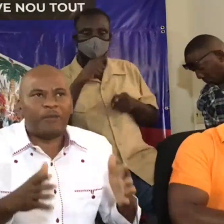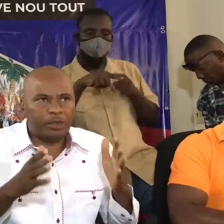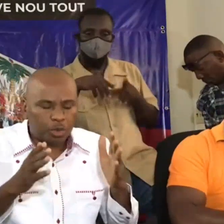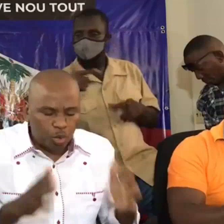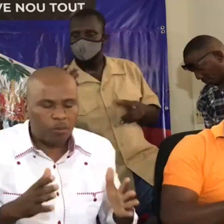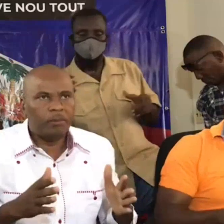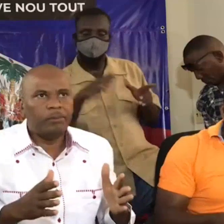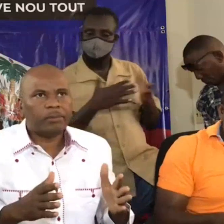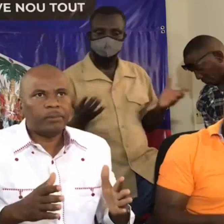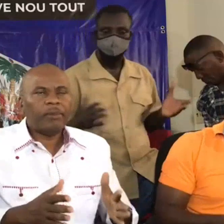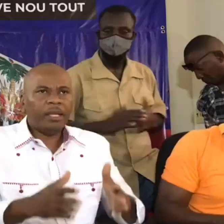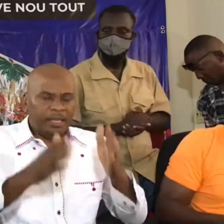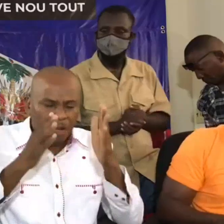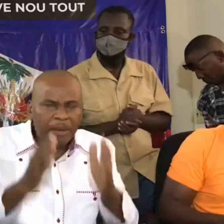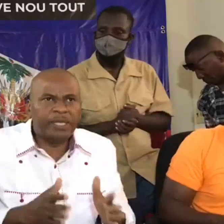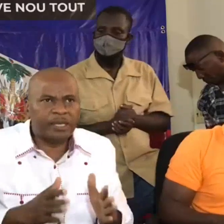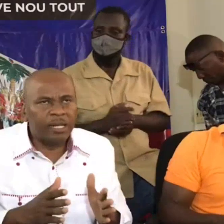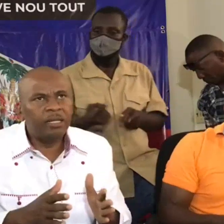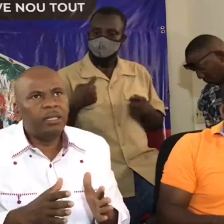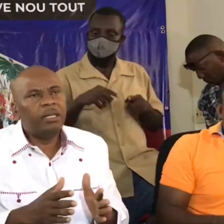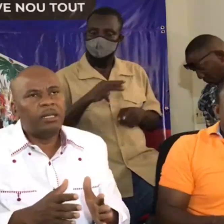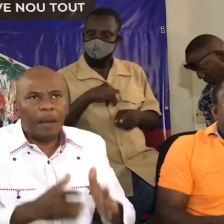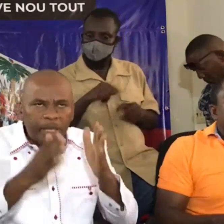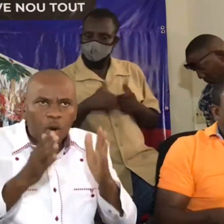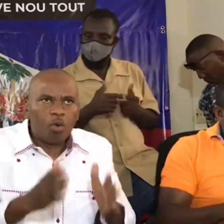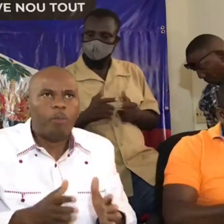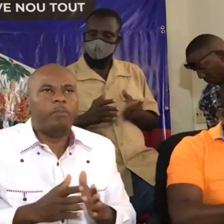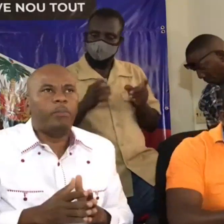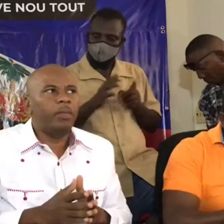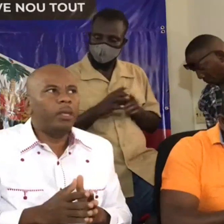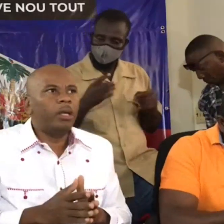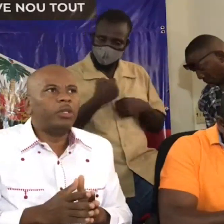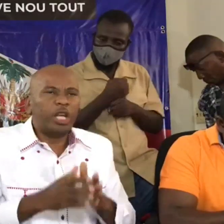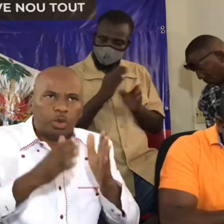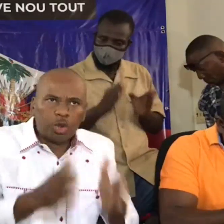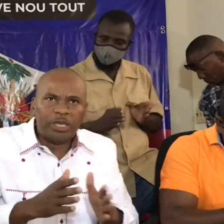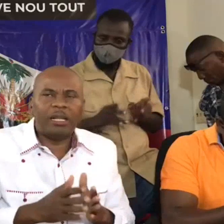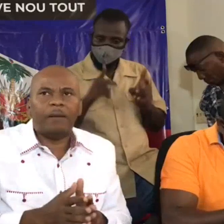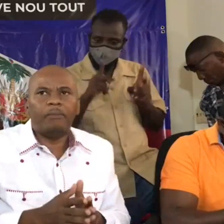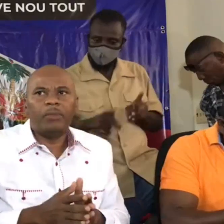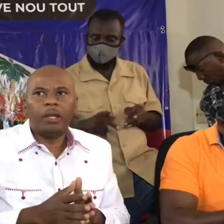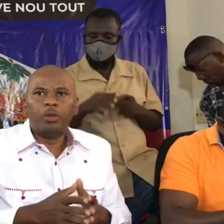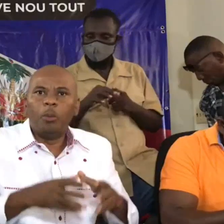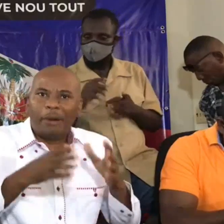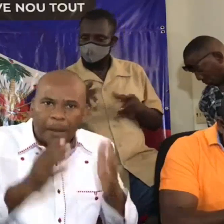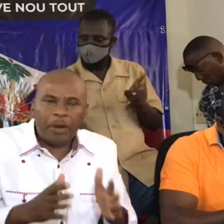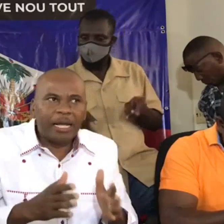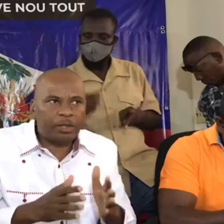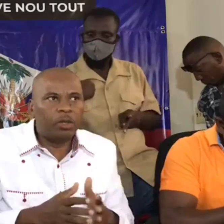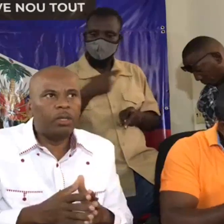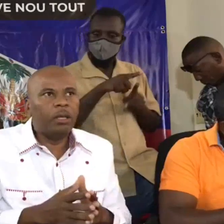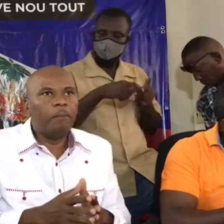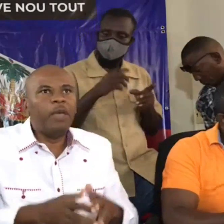expertise pas fait sur nous. Et c'est dans le même sens, nous avons dit qu'au groupe, j'en ai toujours dit là, nous sommes prêts